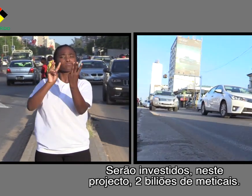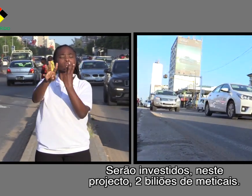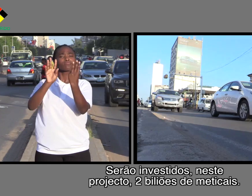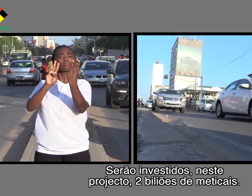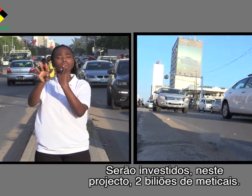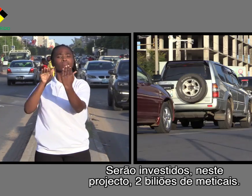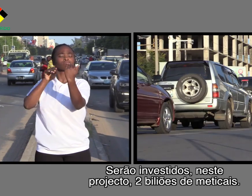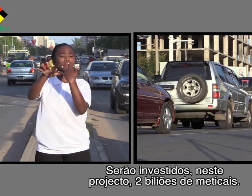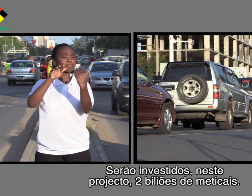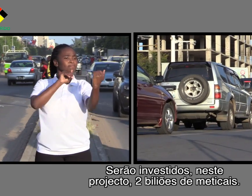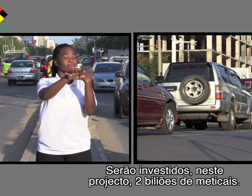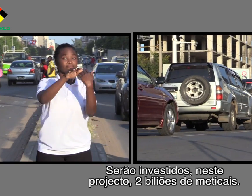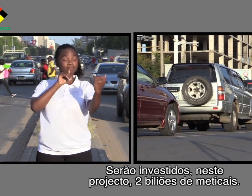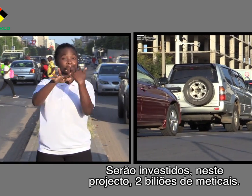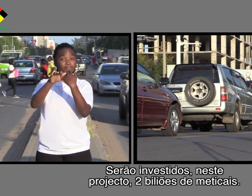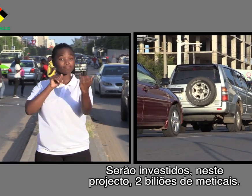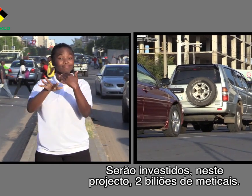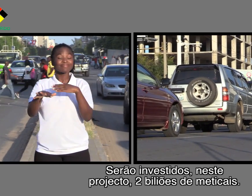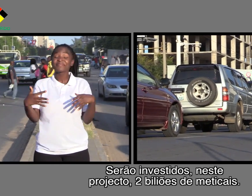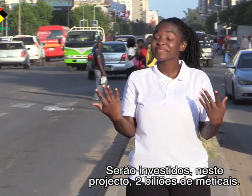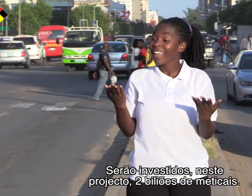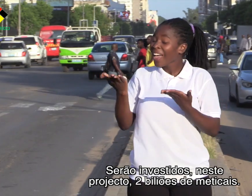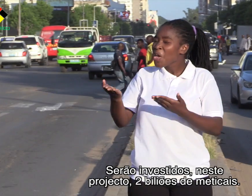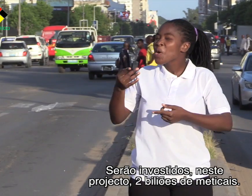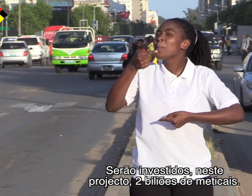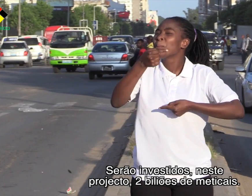Serão investidos neste projeto 2 bilhões de meticais.